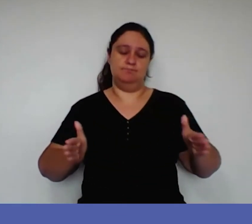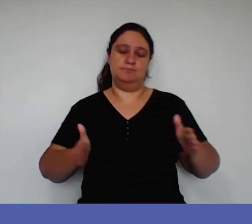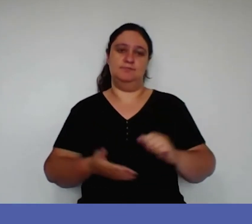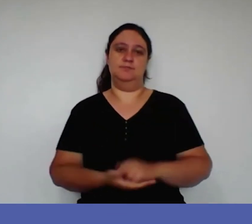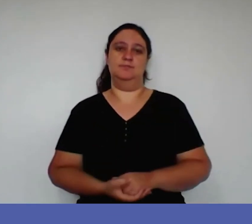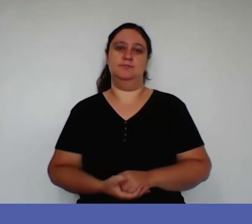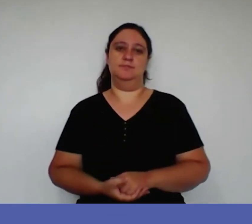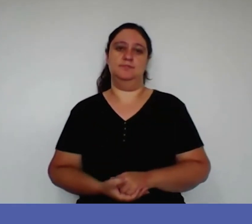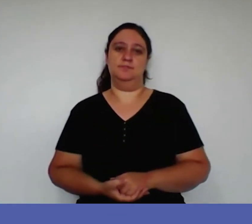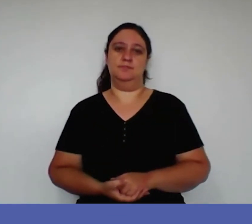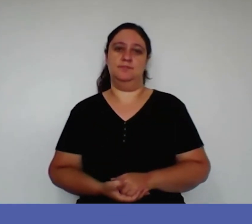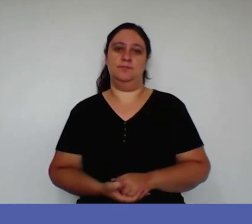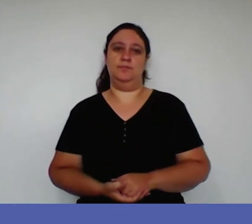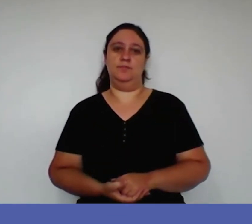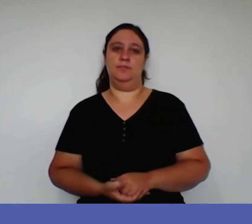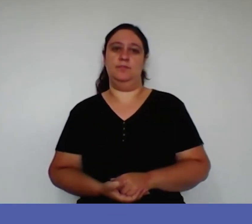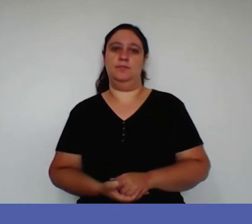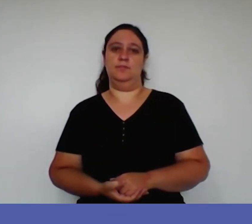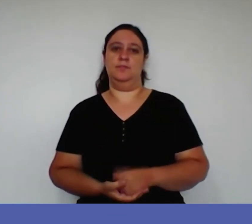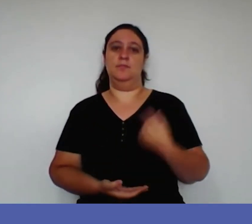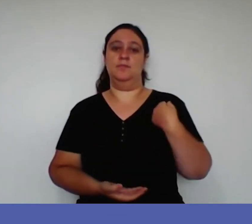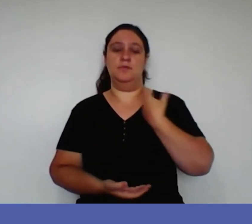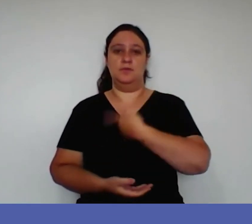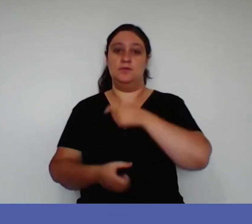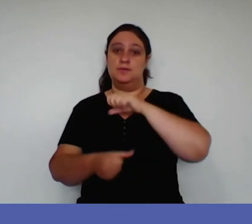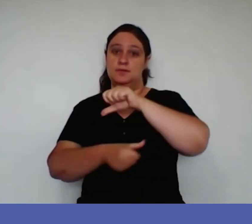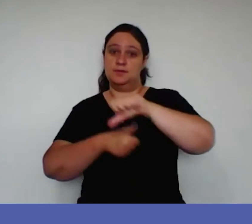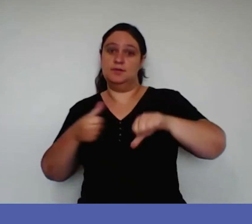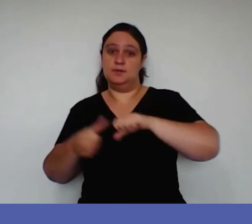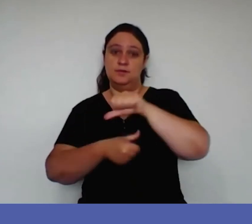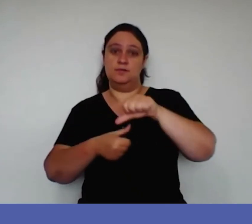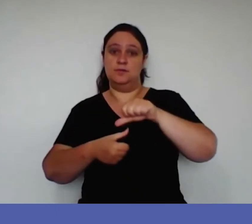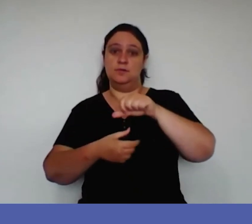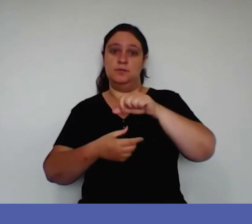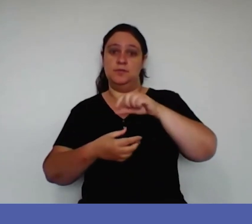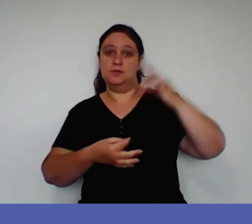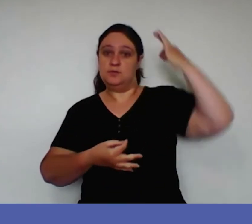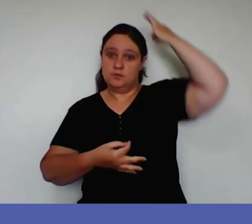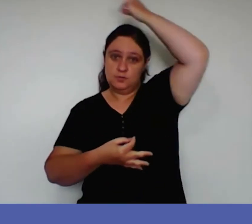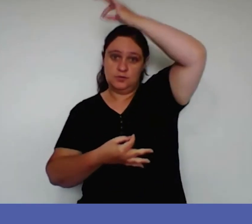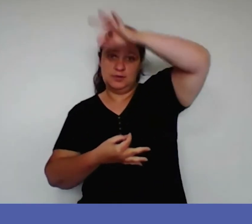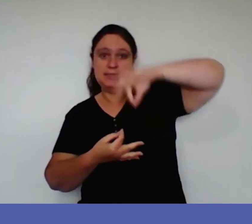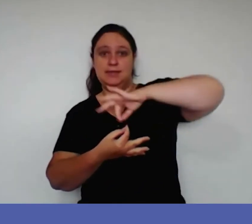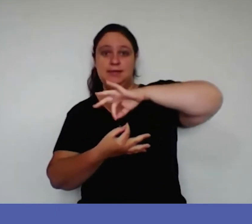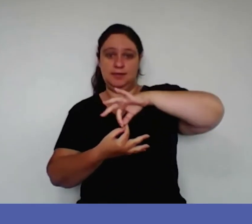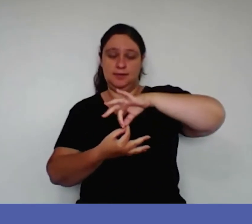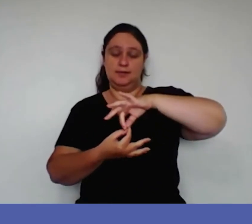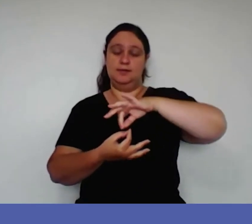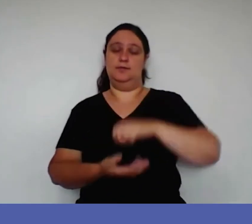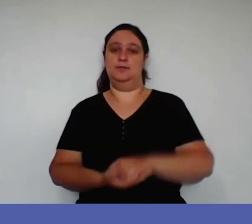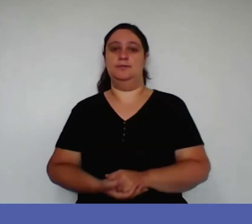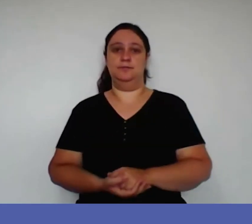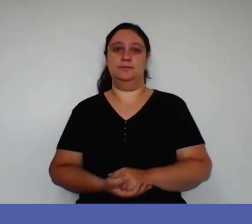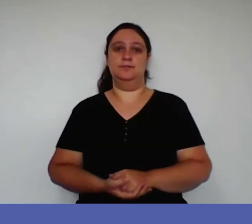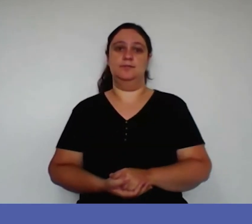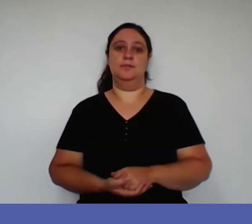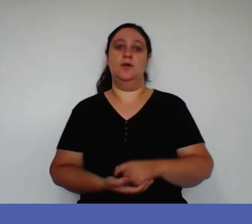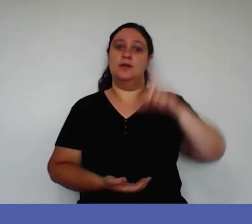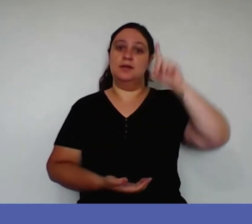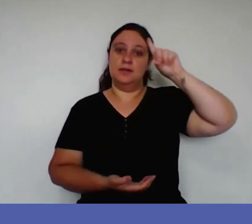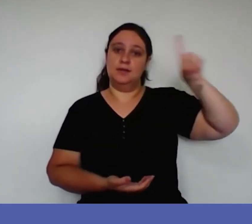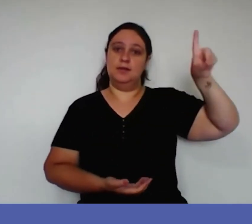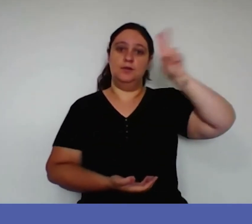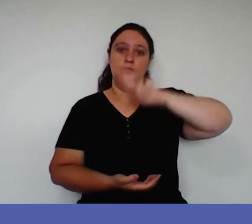Estamos passando por esse processo de santificação. Deus, através da lavagem de água pela